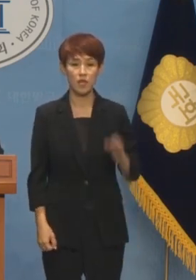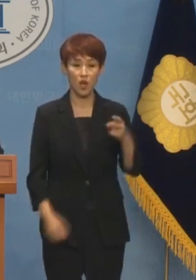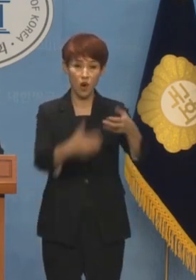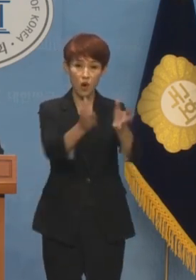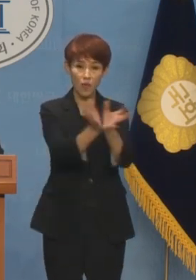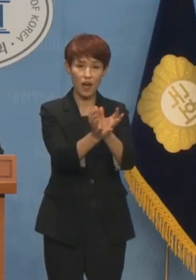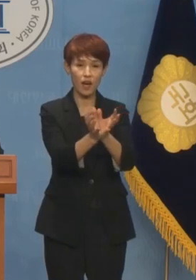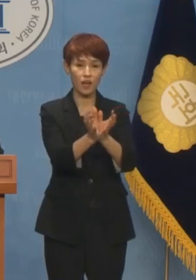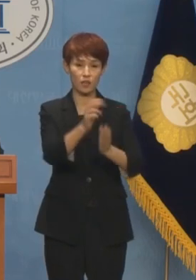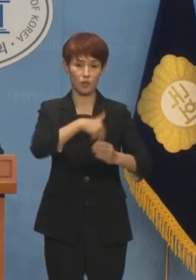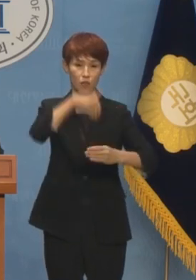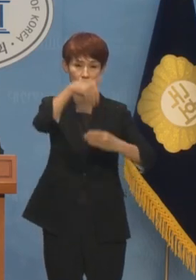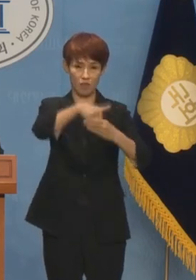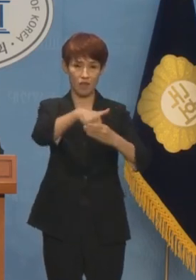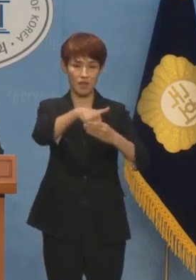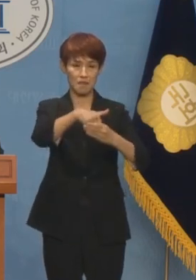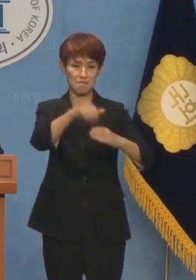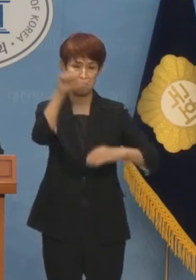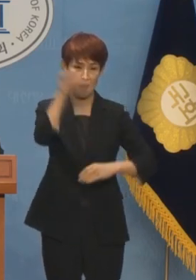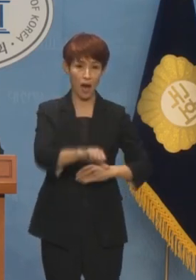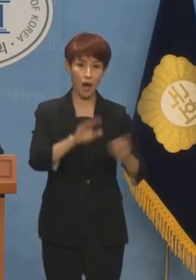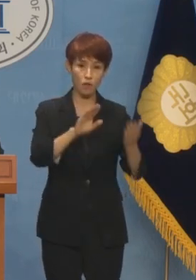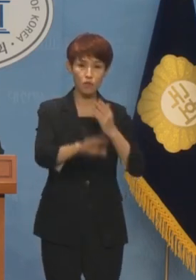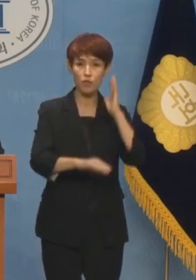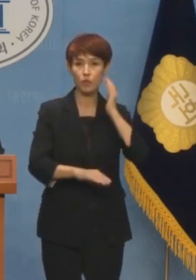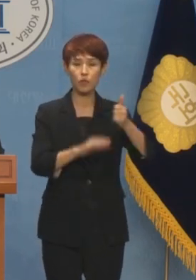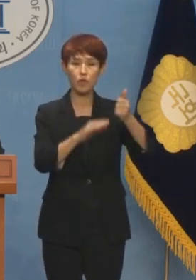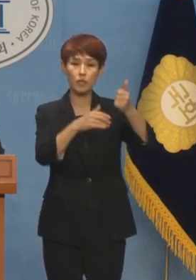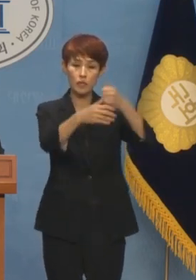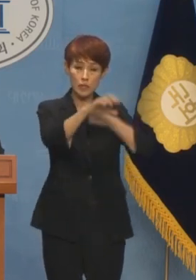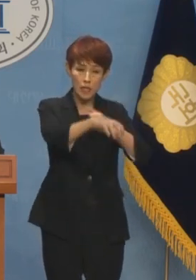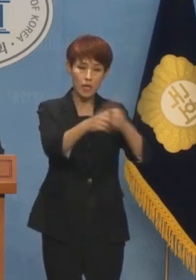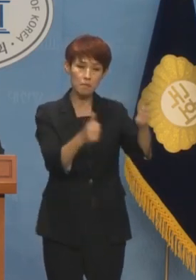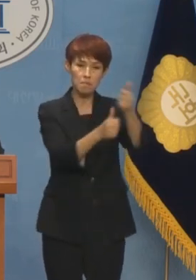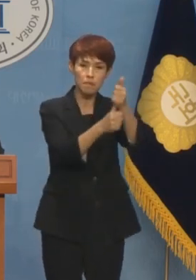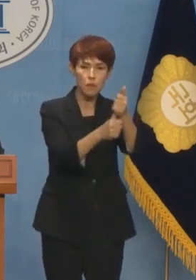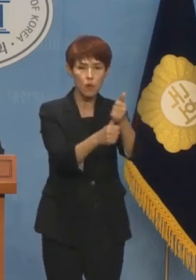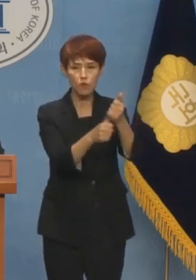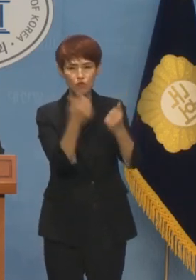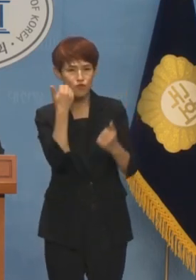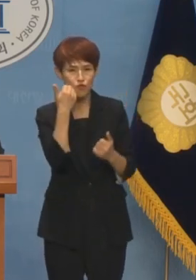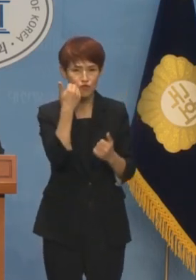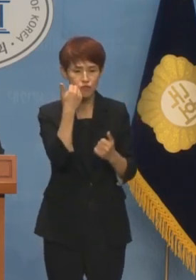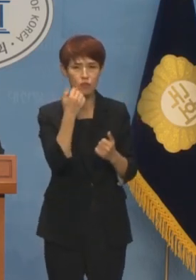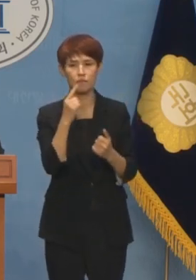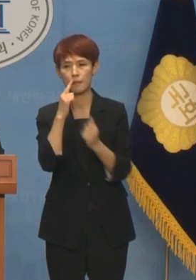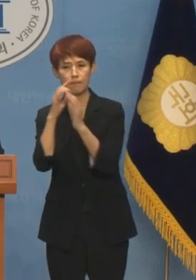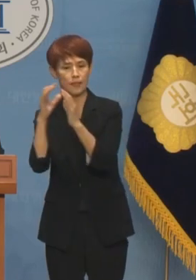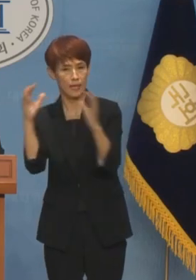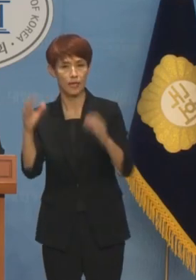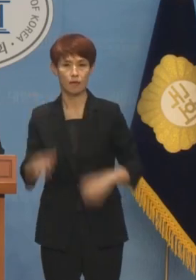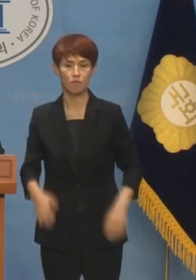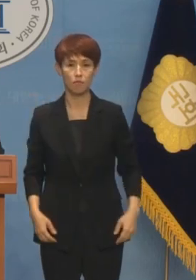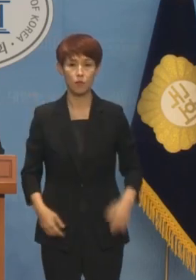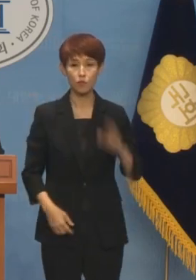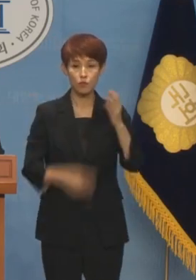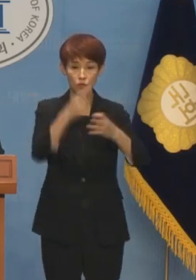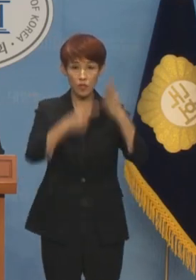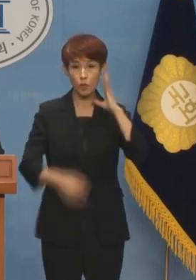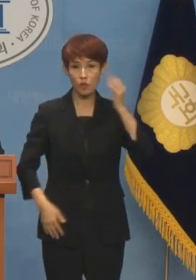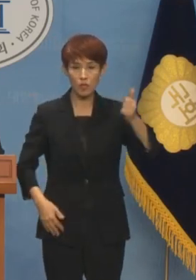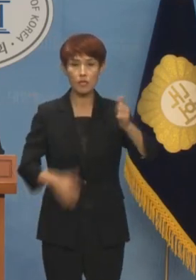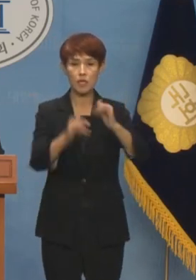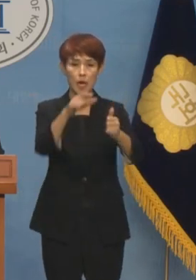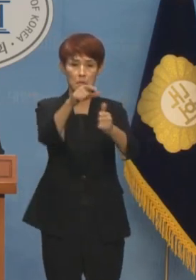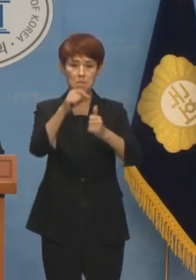대통령실 인사 개편이 연일 논란입니다. 윤석열 대통령이 인적 쇄신을 약속했지만